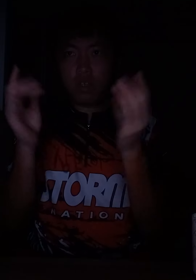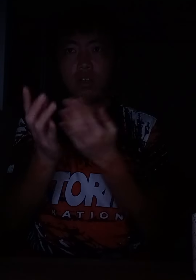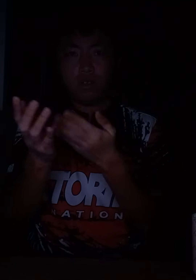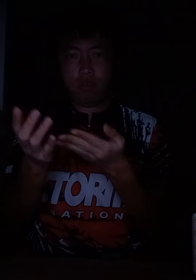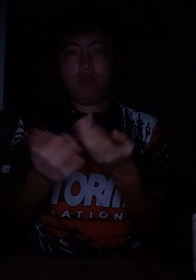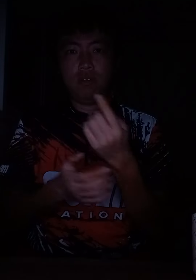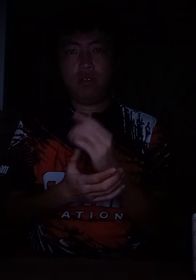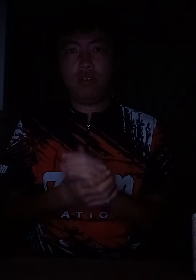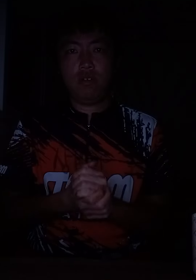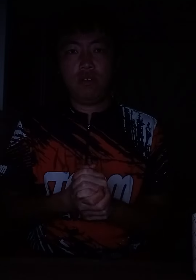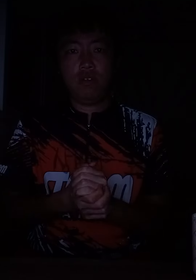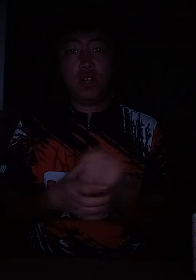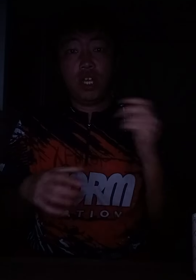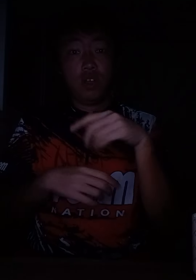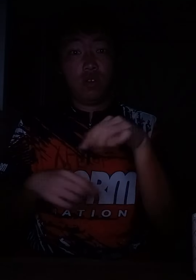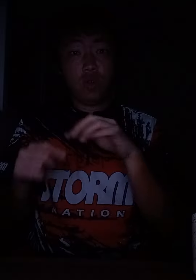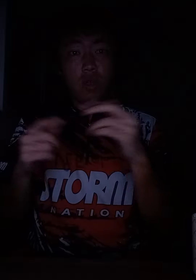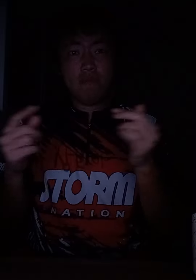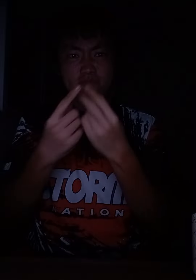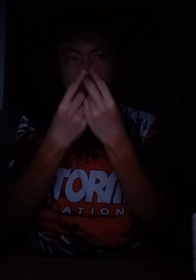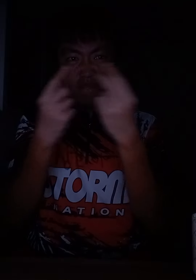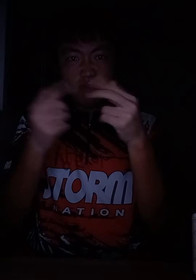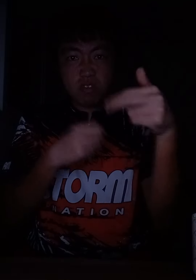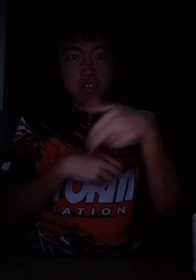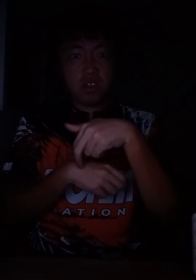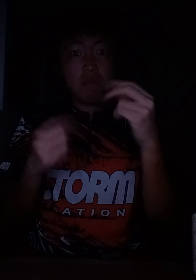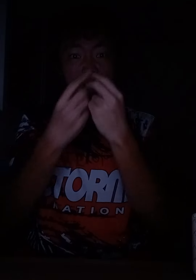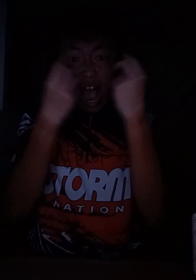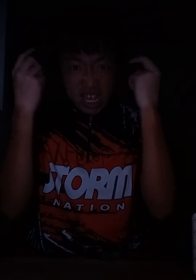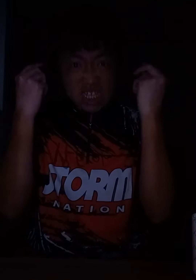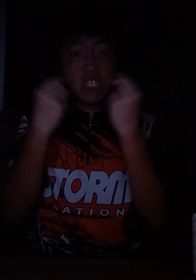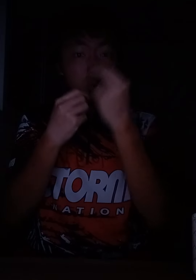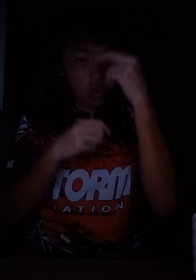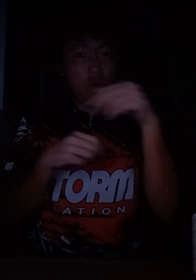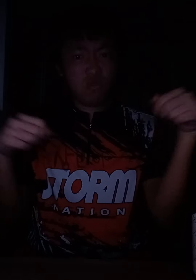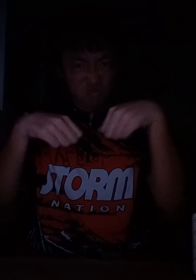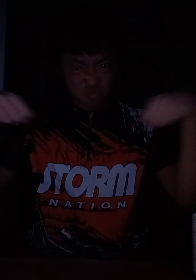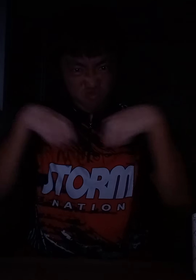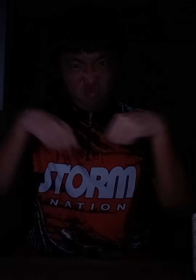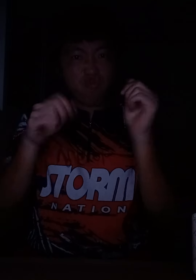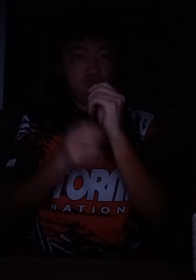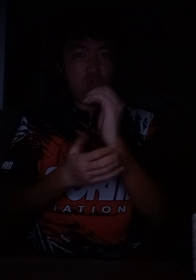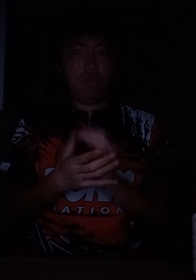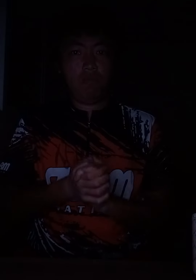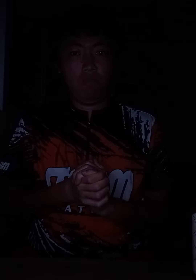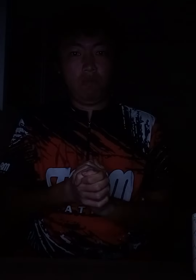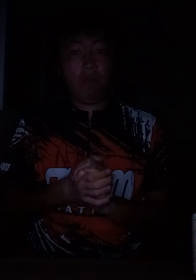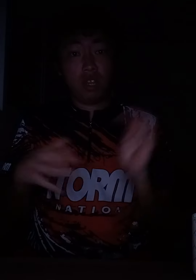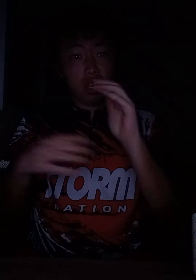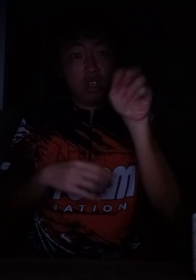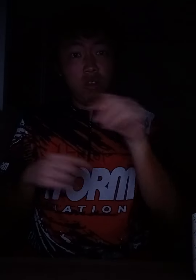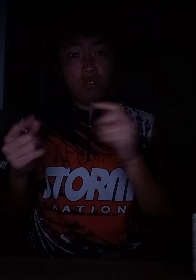전망입니다. 이외에도 곳곳에서 대중교통 마스크 착용을 놓고 충돌이 벌어지고 있습니다. 인천 미추홀구